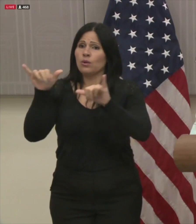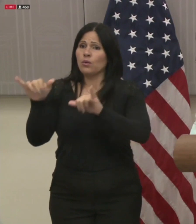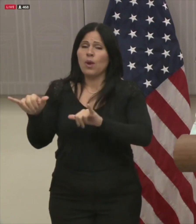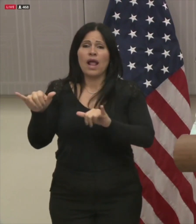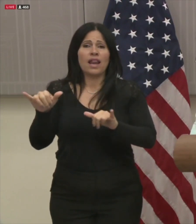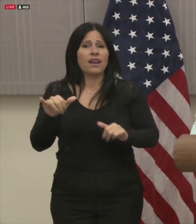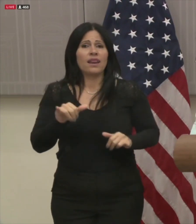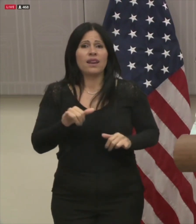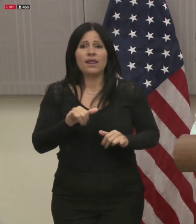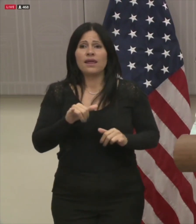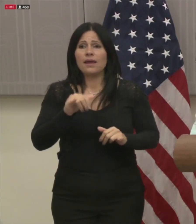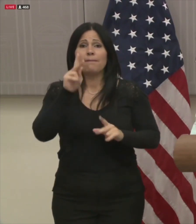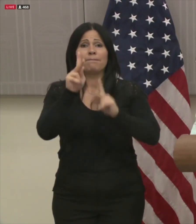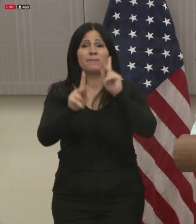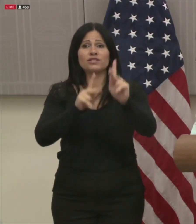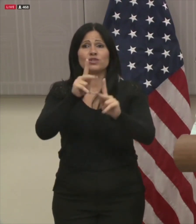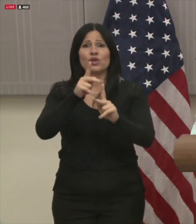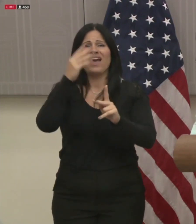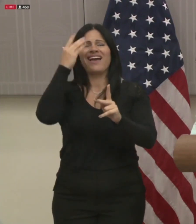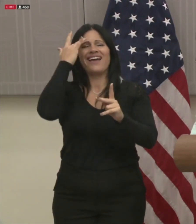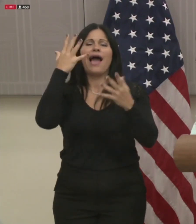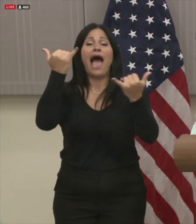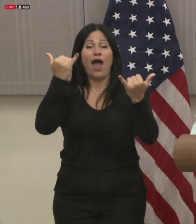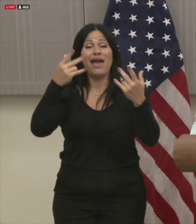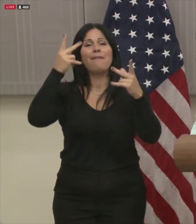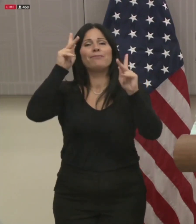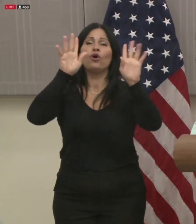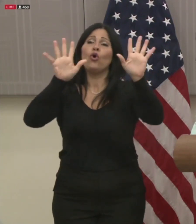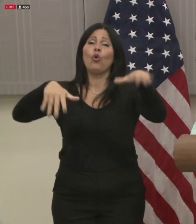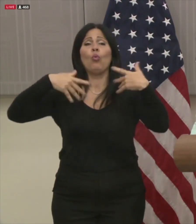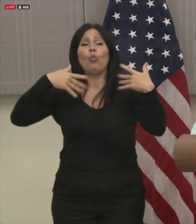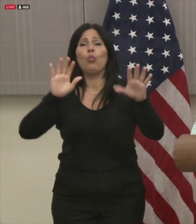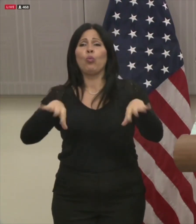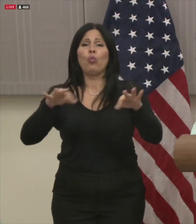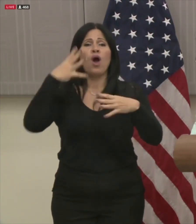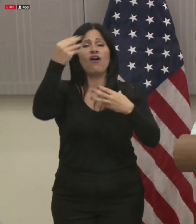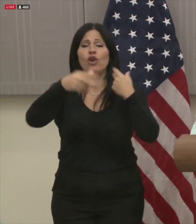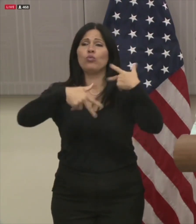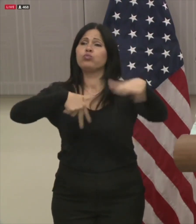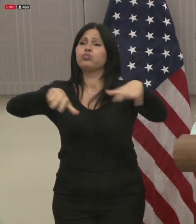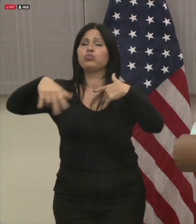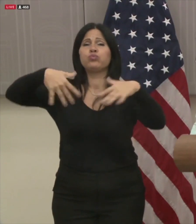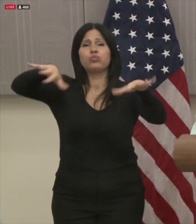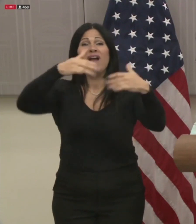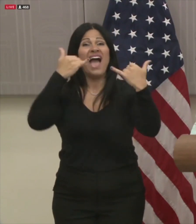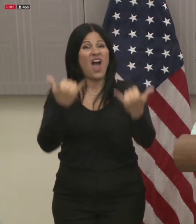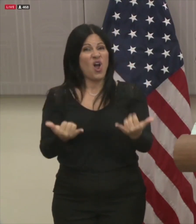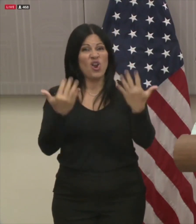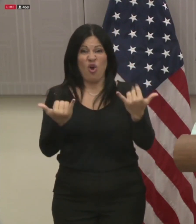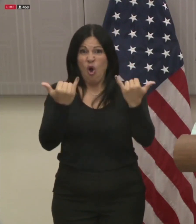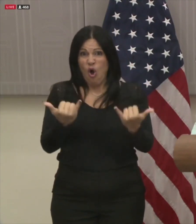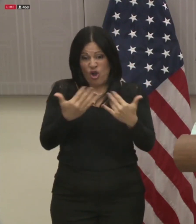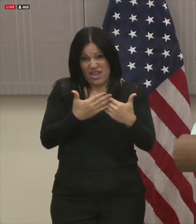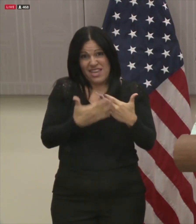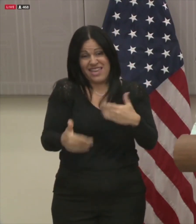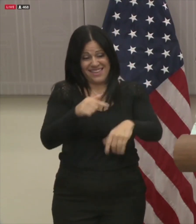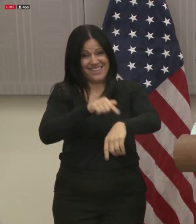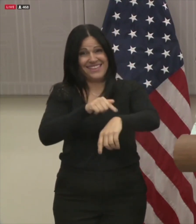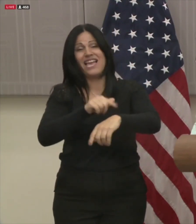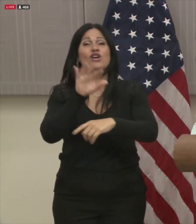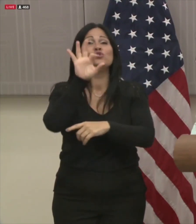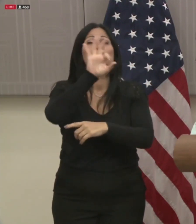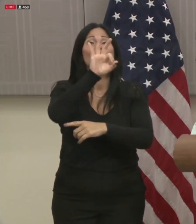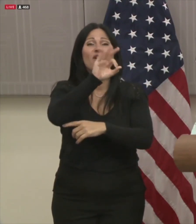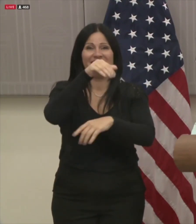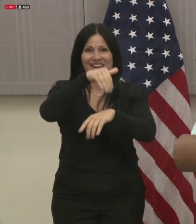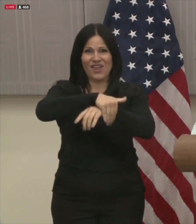queda para todos los residentes de puerto rico el mismo comenzará a las nueve de la noche hasta las cinco de la